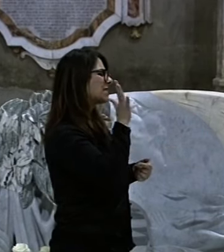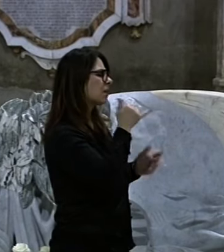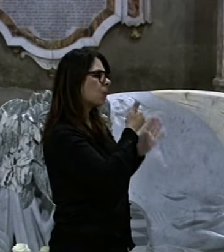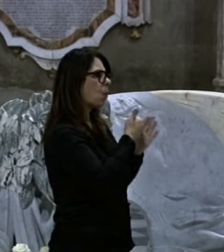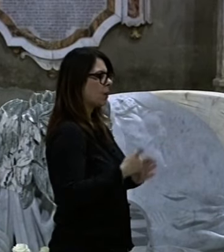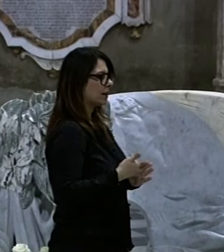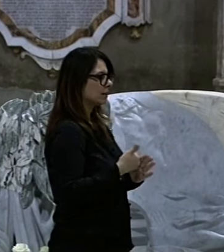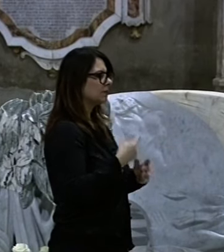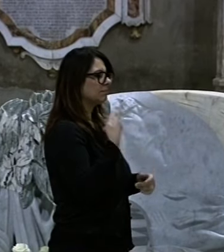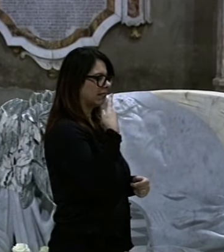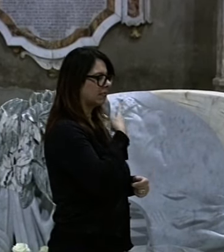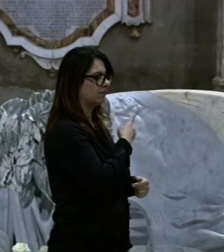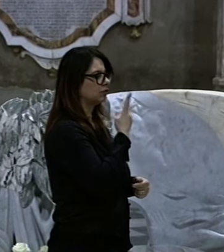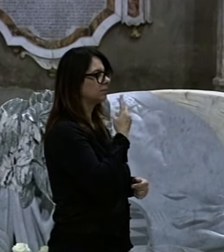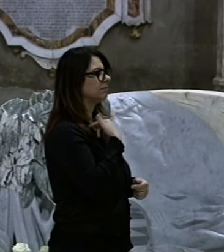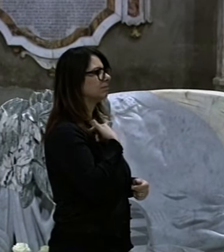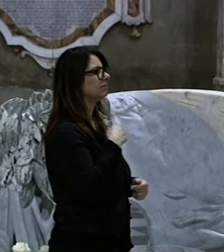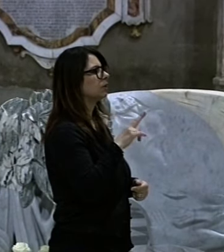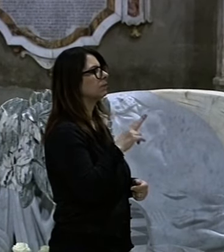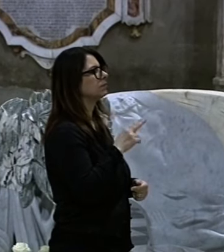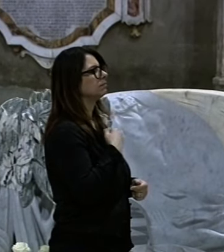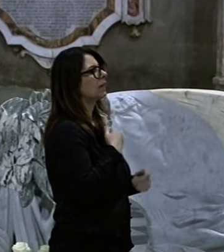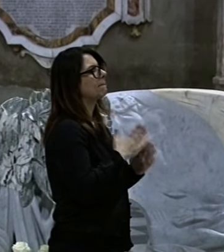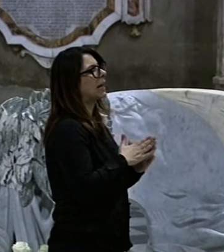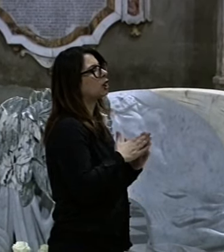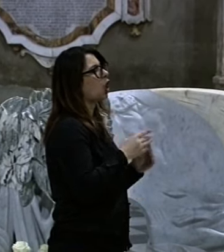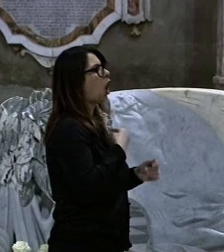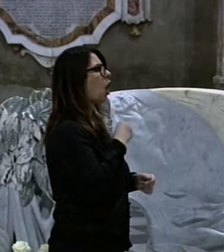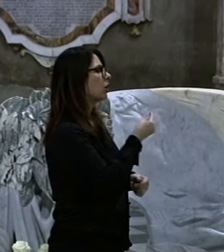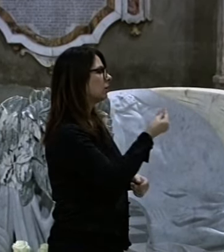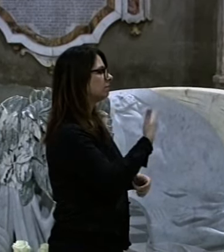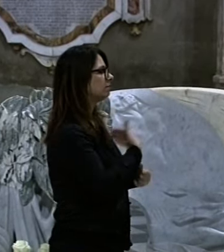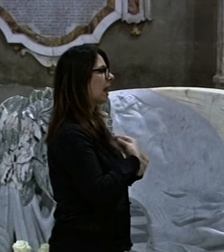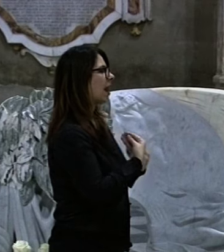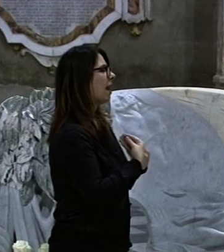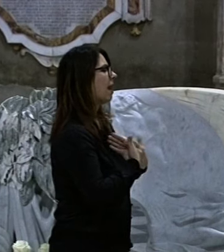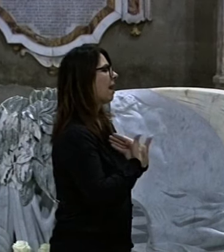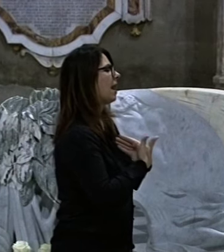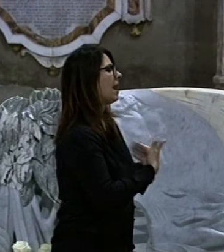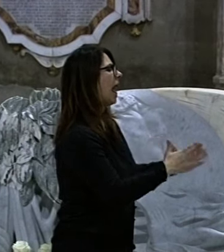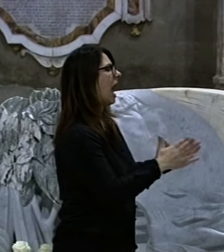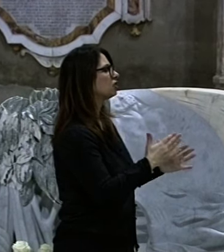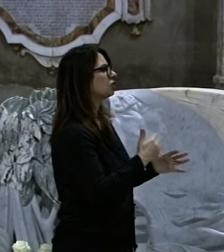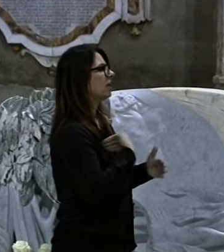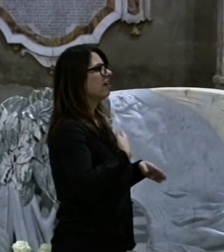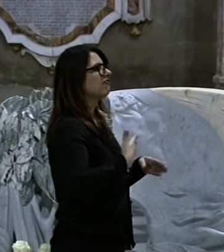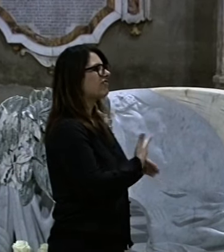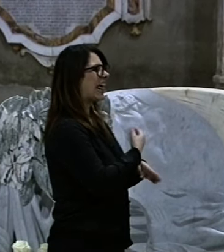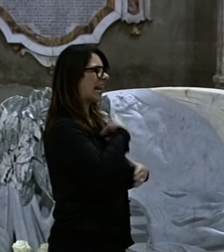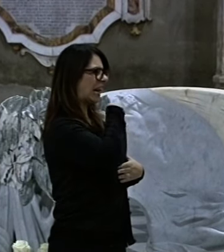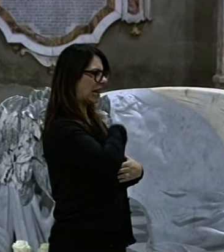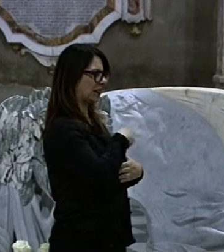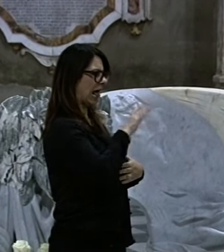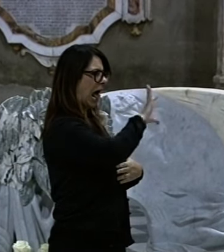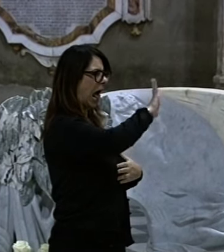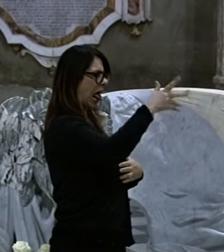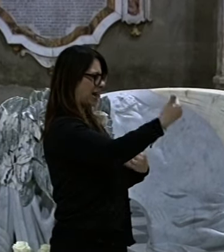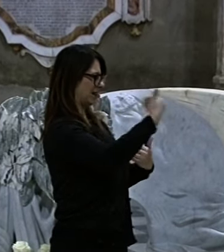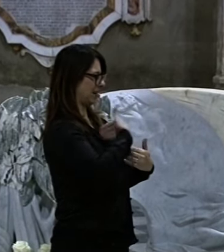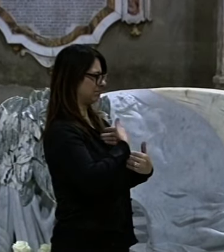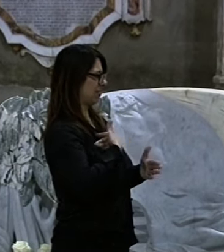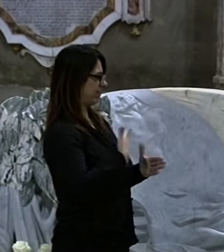difficile perdonarci, lasciare andare le ferite che altri ci fanno e